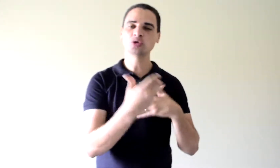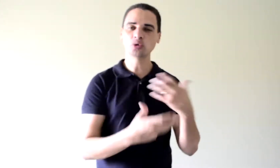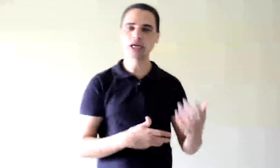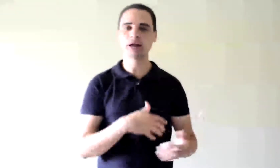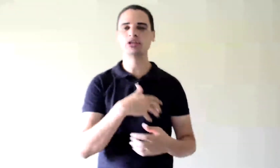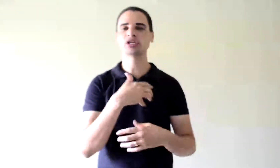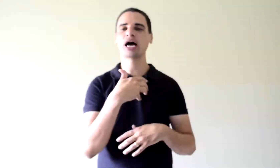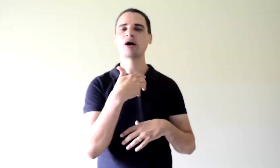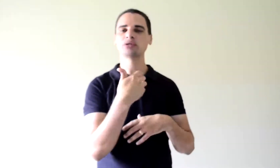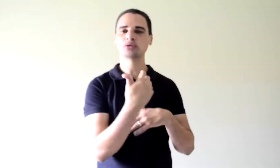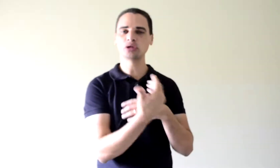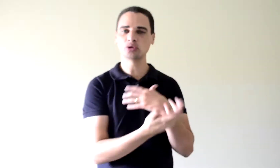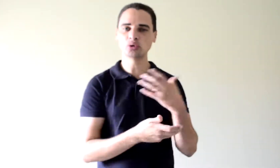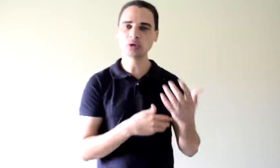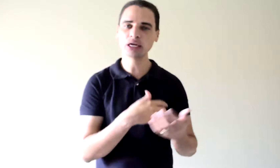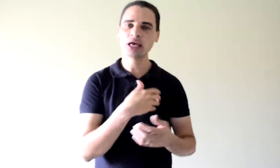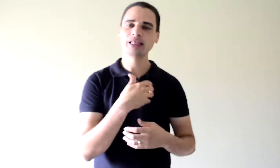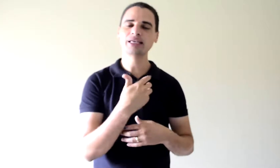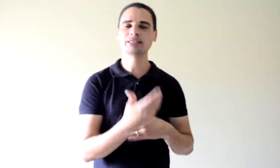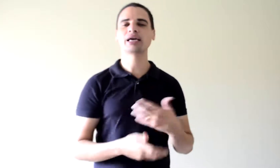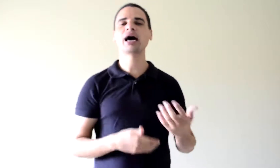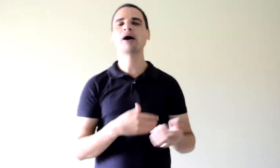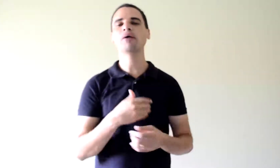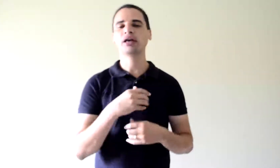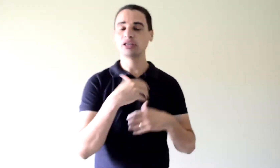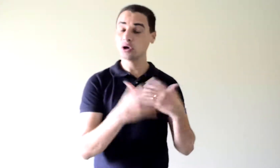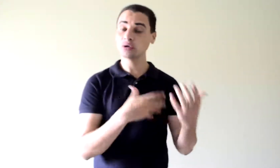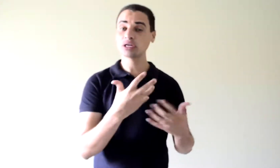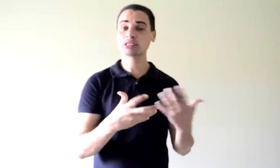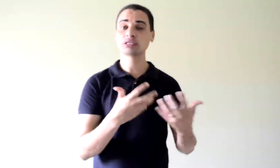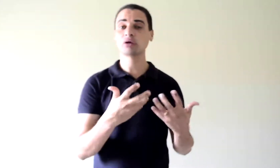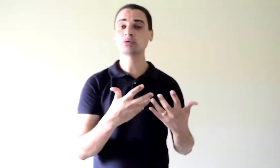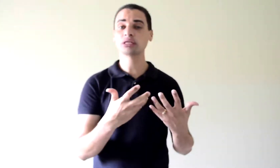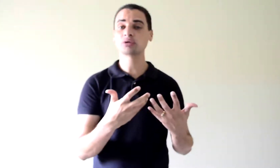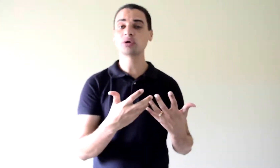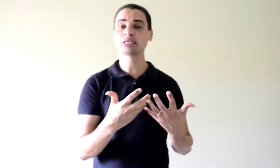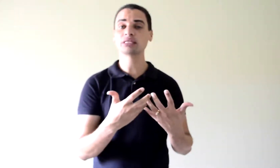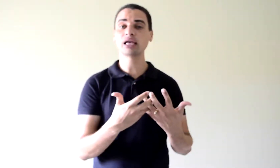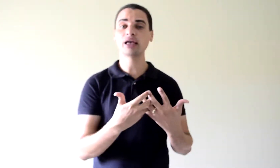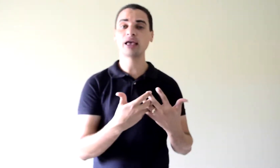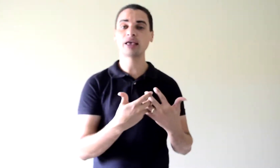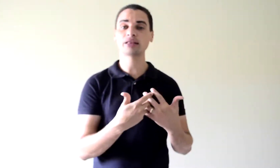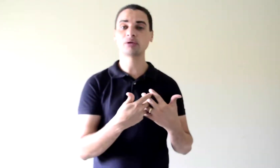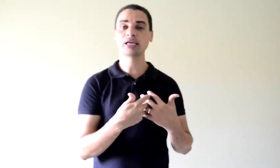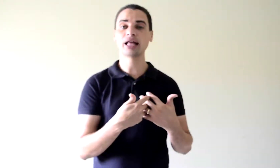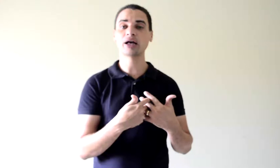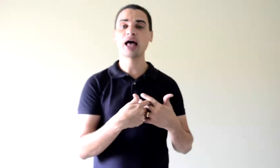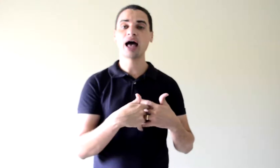estrutura gramatical, estrutura lexical e outras coisas, né, que estão ligadas